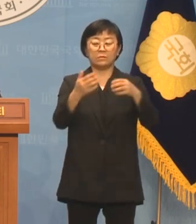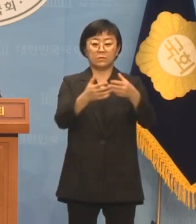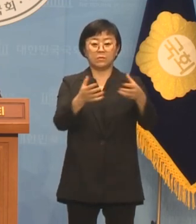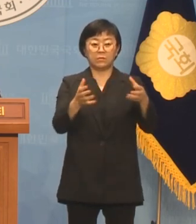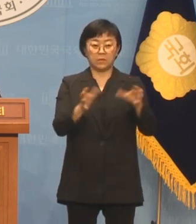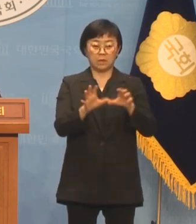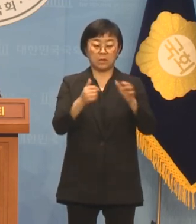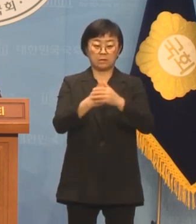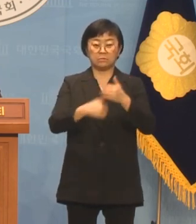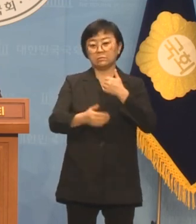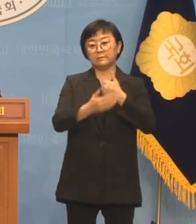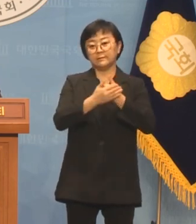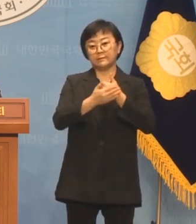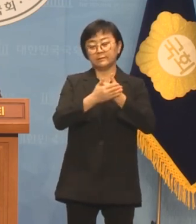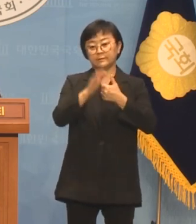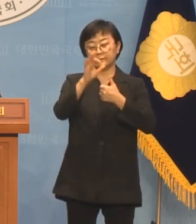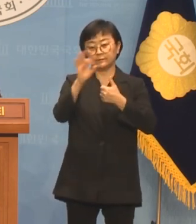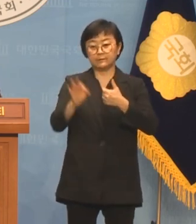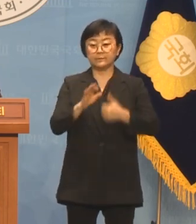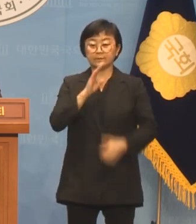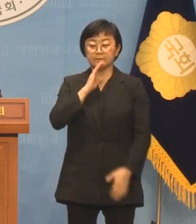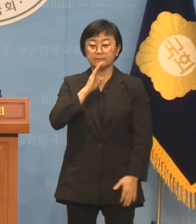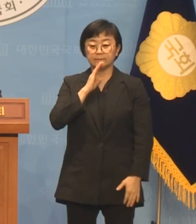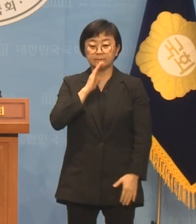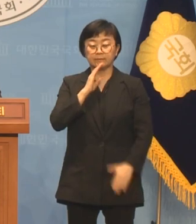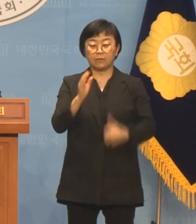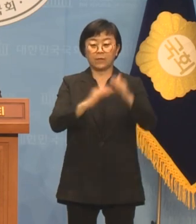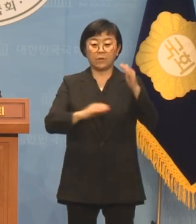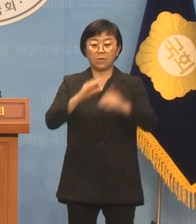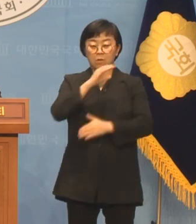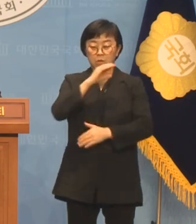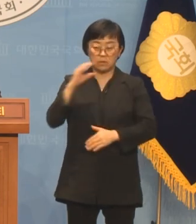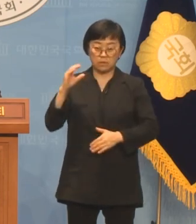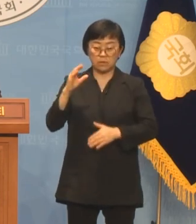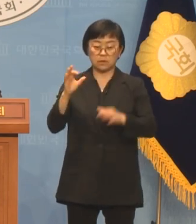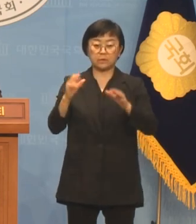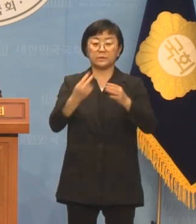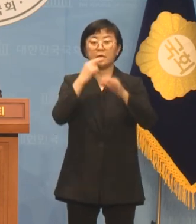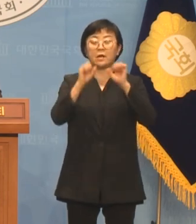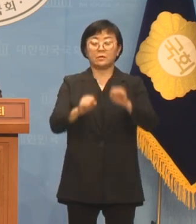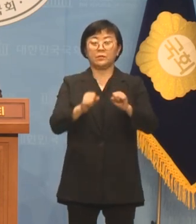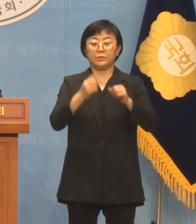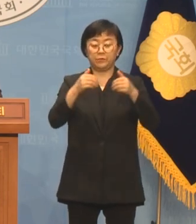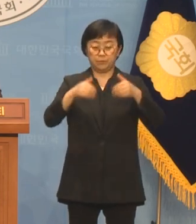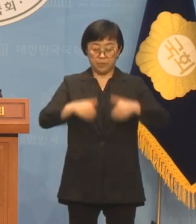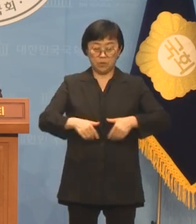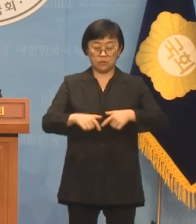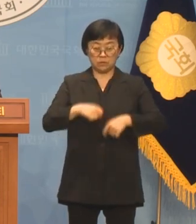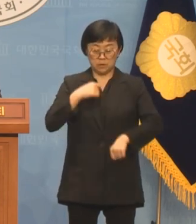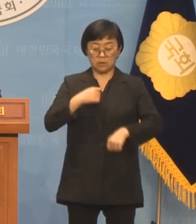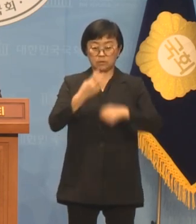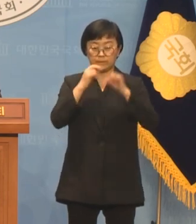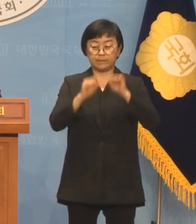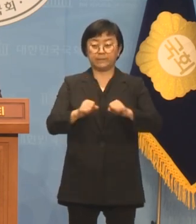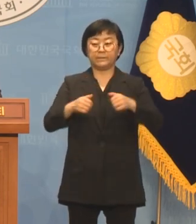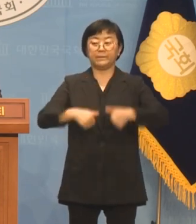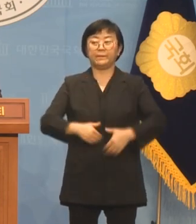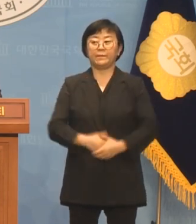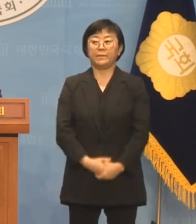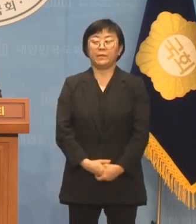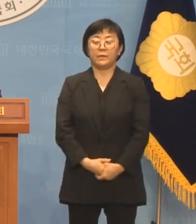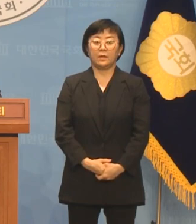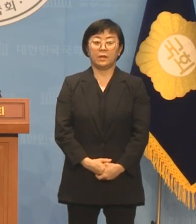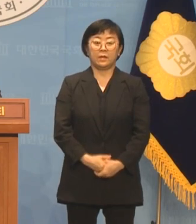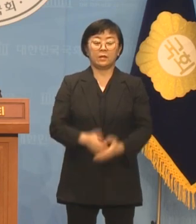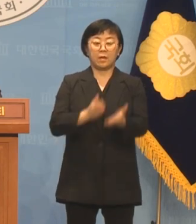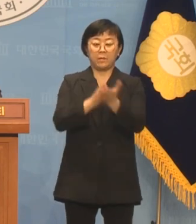더불어민주당은 대중의 지지를 받는 만큼 공정함이 살아있어야 되고 정의가 살아있어야 됩니다.